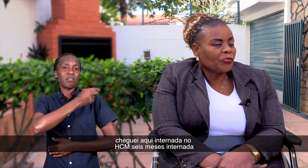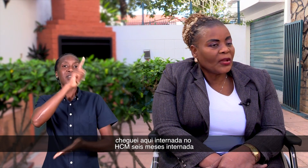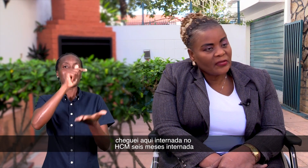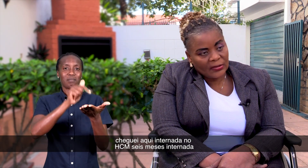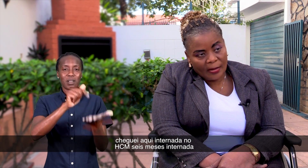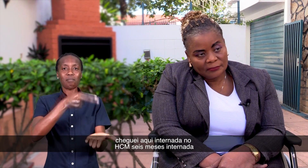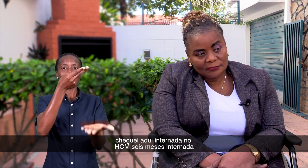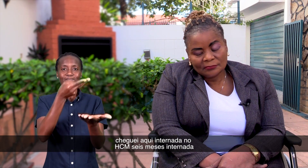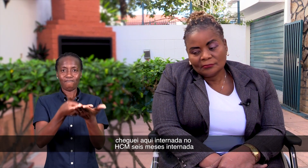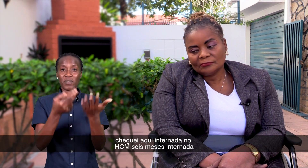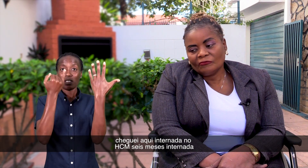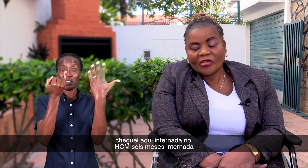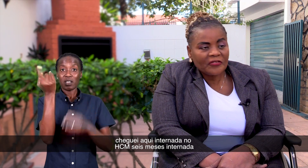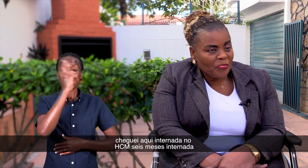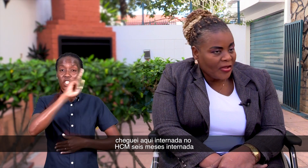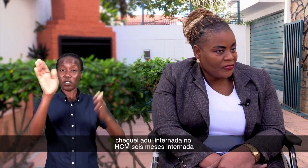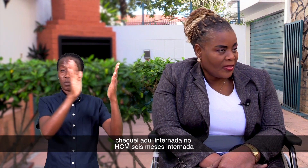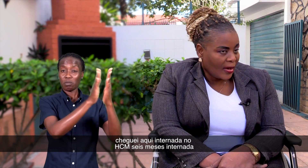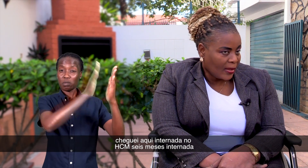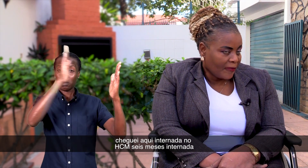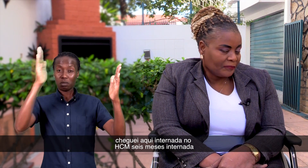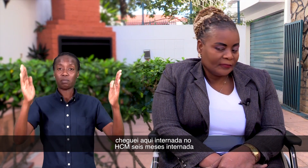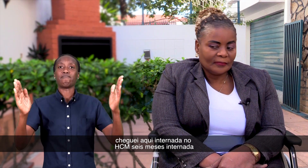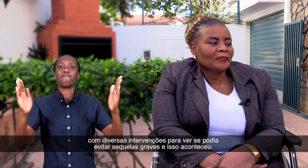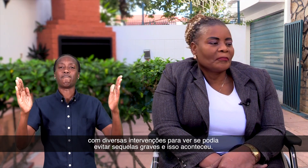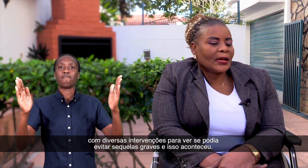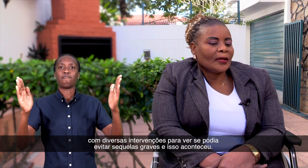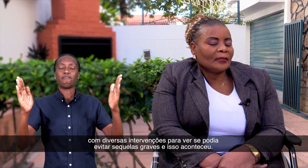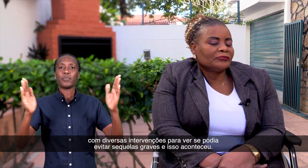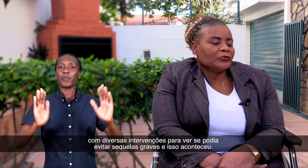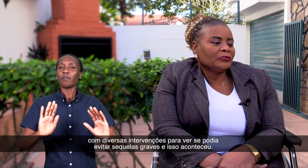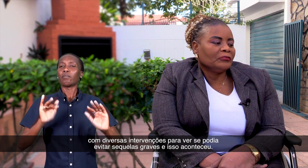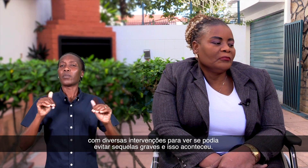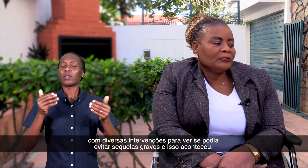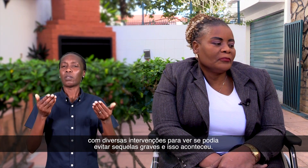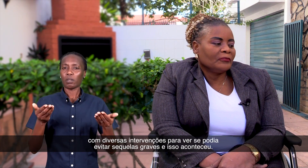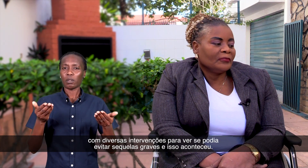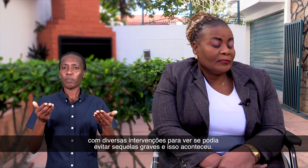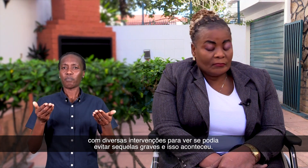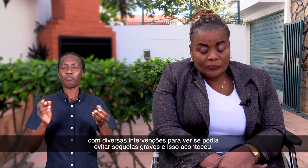internada no Hospital Central, fiquei 6 meses internada, fui